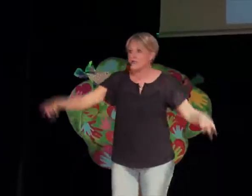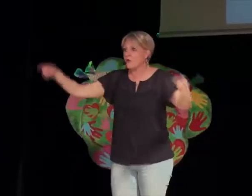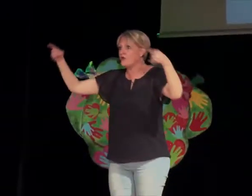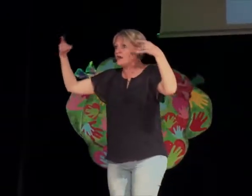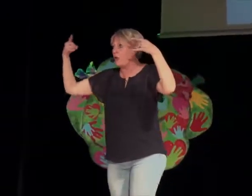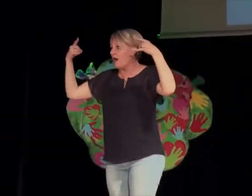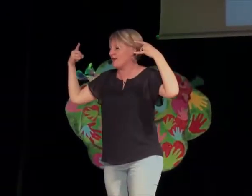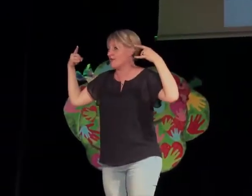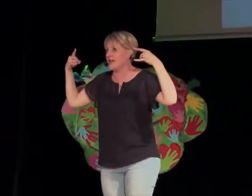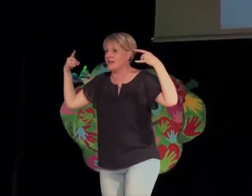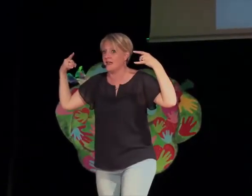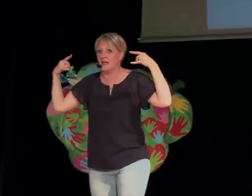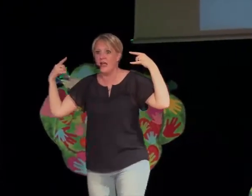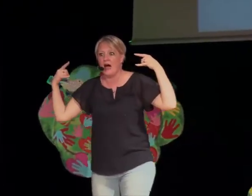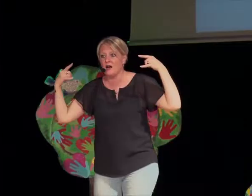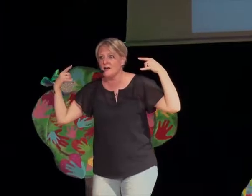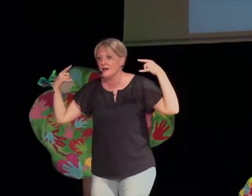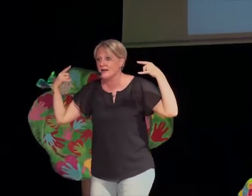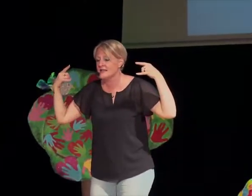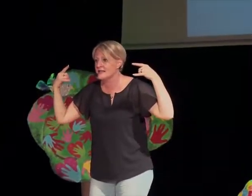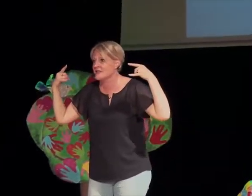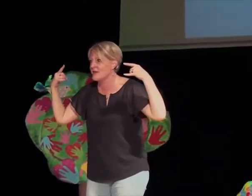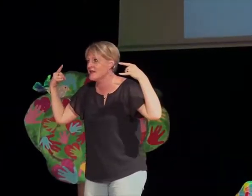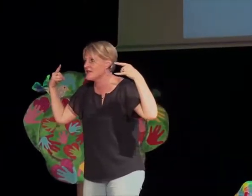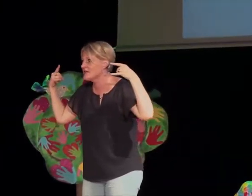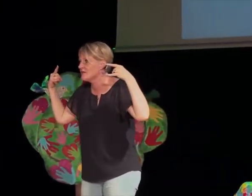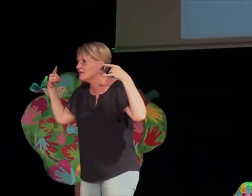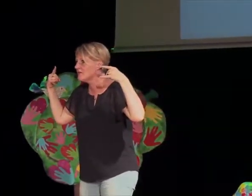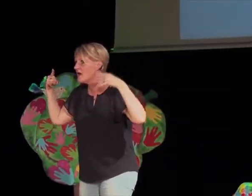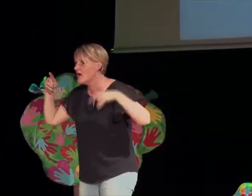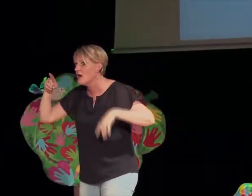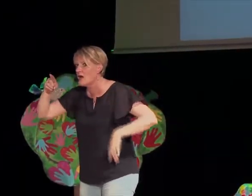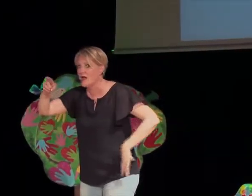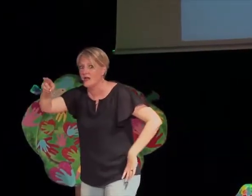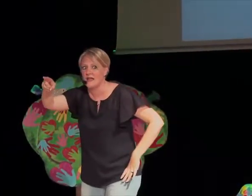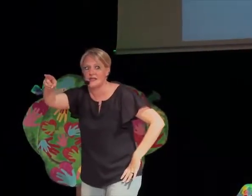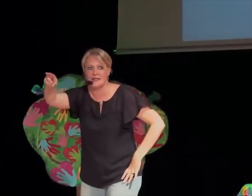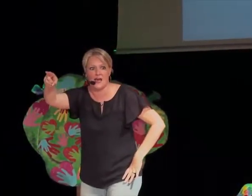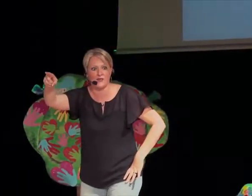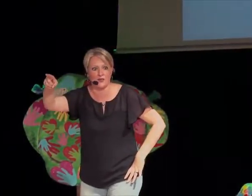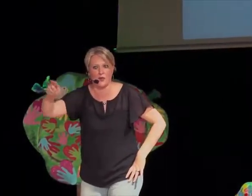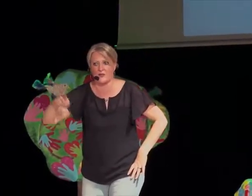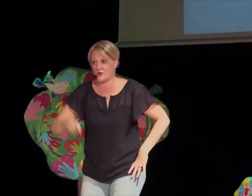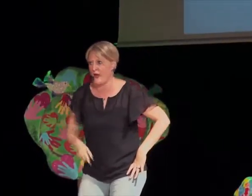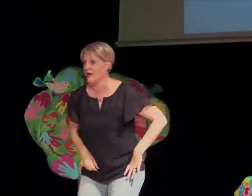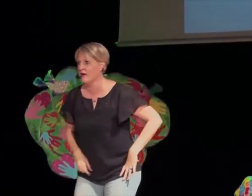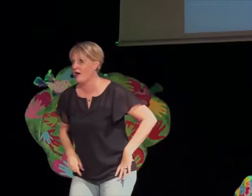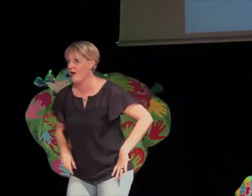sont tous les trois à la fenêtre et là, qu'est-ce qui se passe? Il y a qui arrive sur le troisième chemin?